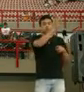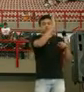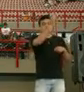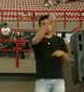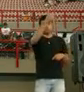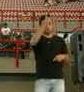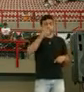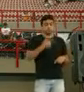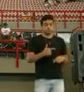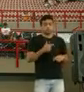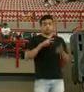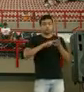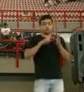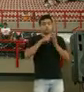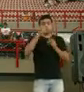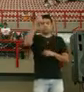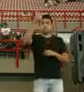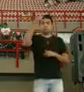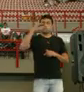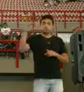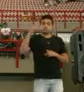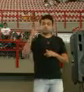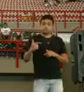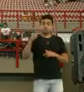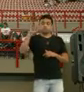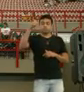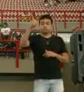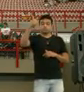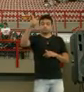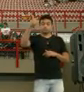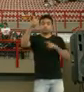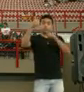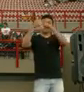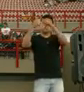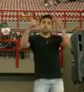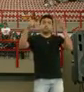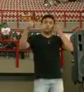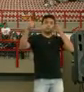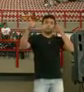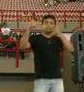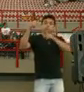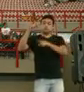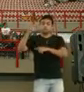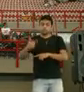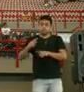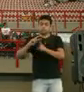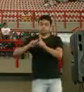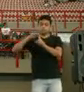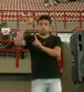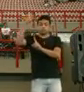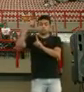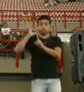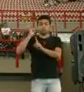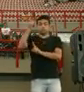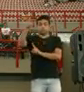O que é que significa 1 para 2? Que o segundo experimento é o dobro do primeiro, tá